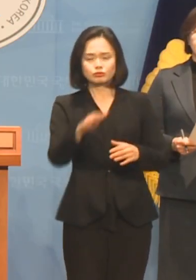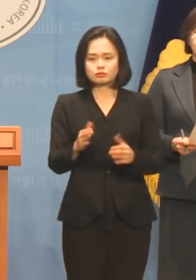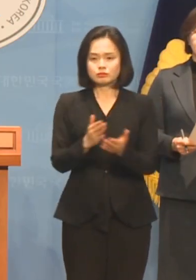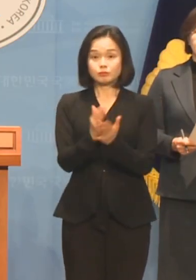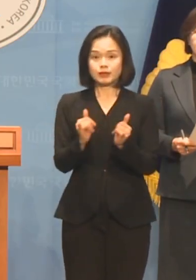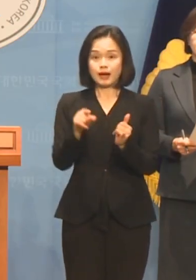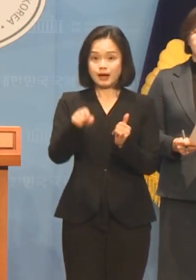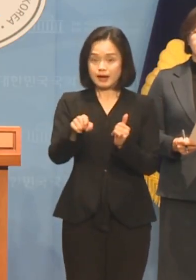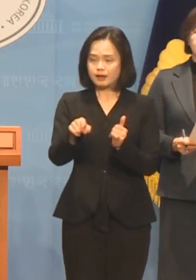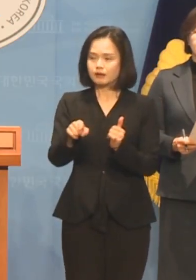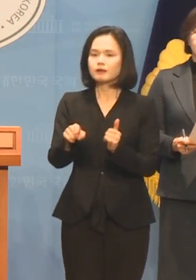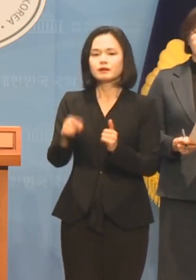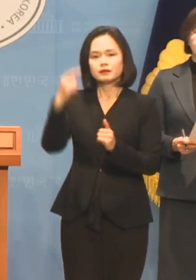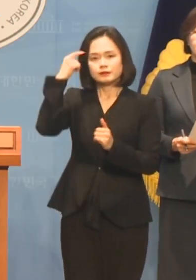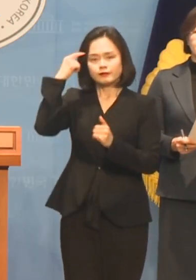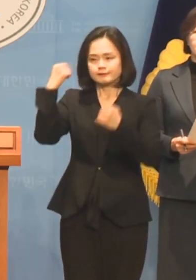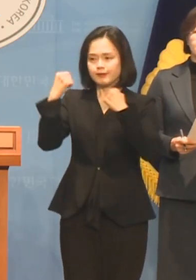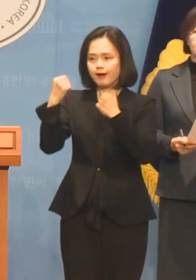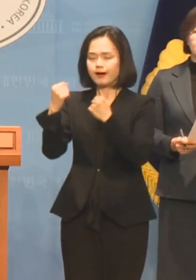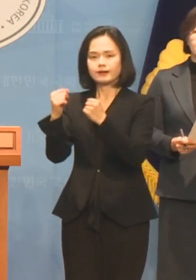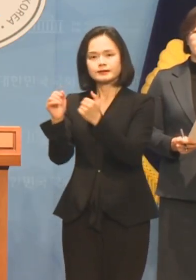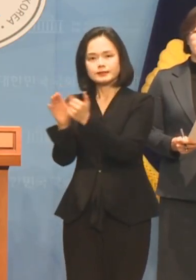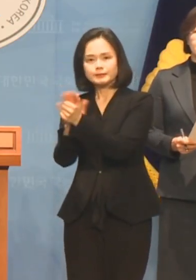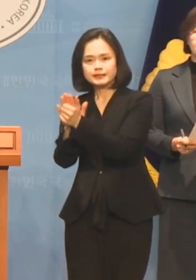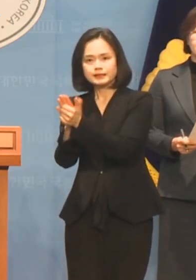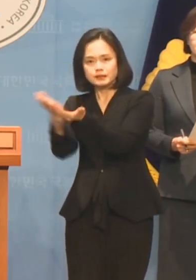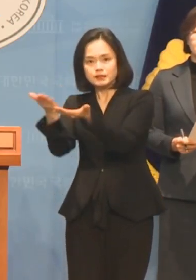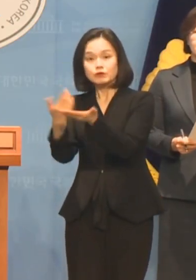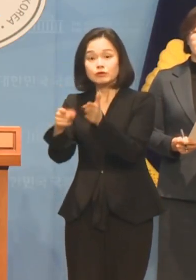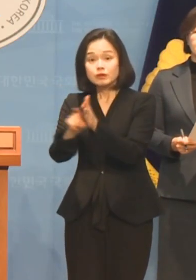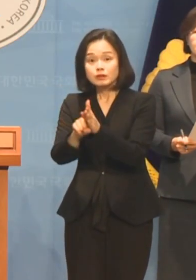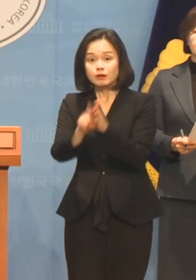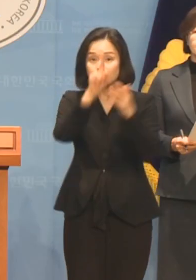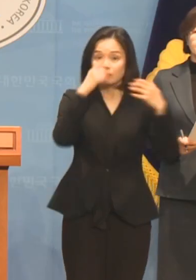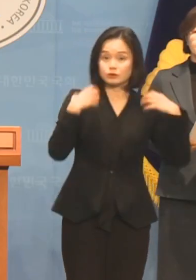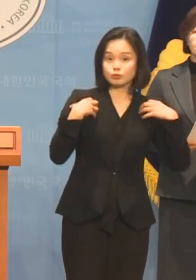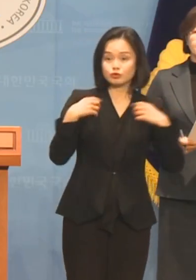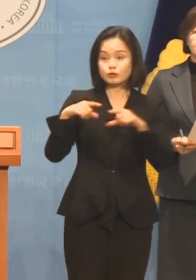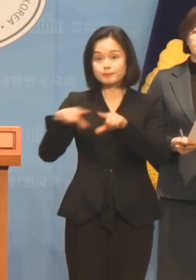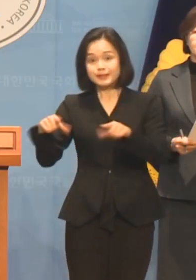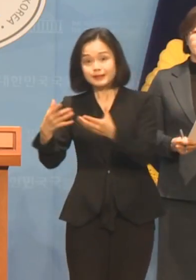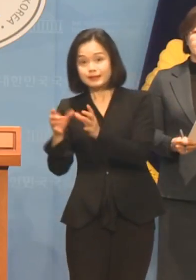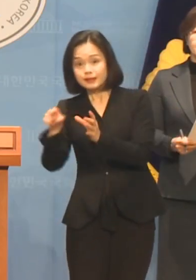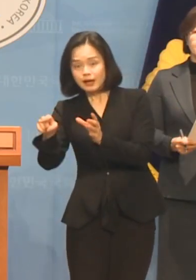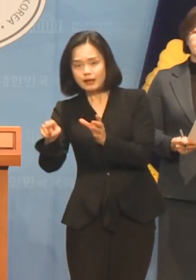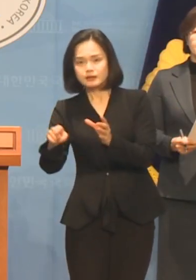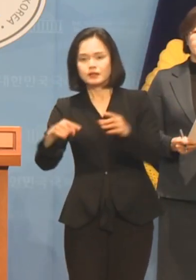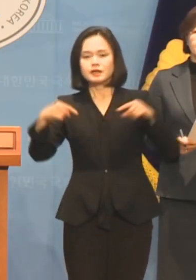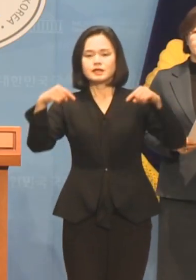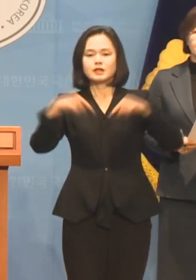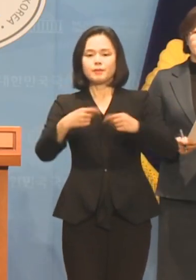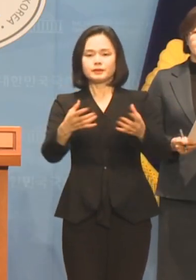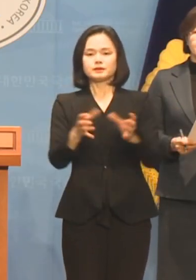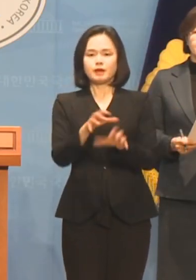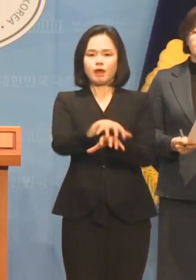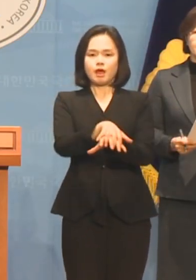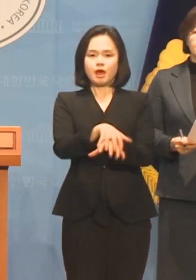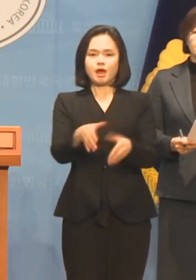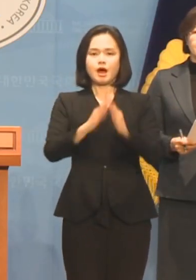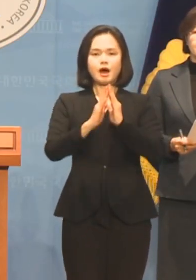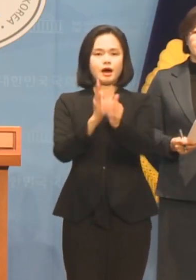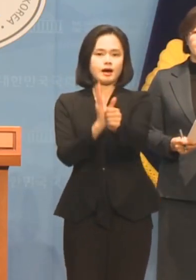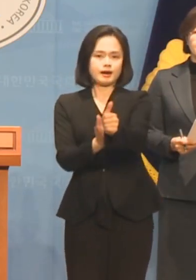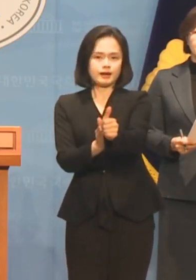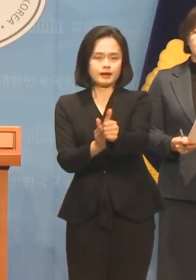서비스를 제공할 수 있도록 정부 민간 협의체를 조속히 구성하고 제도 및 체계적인 지원을